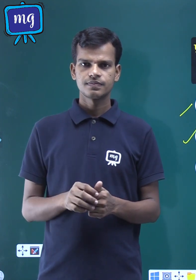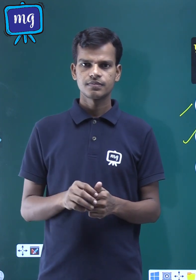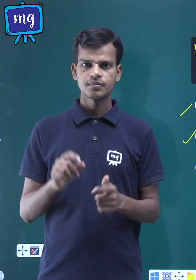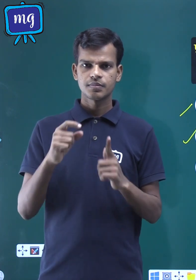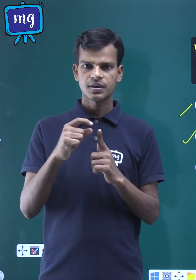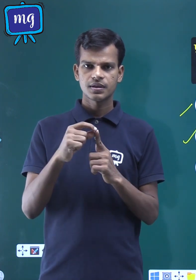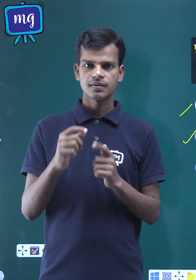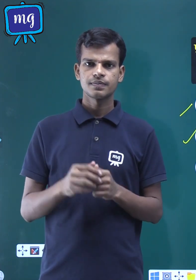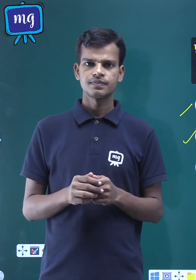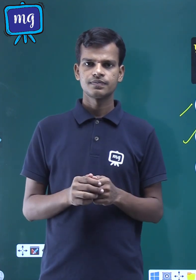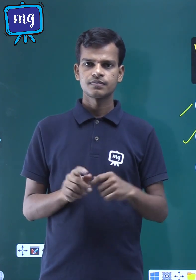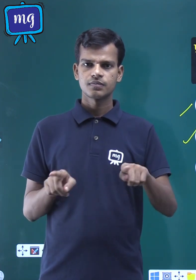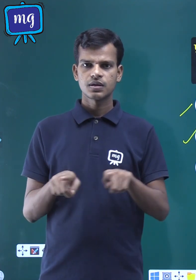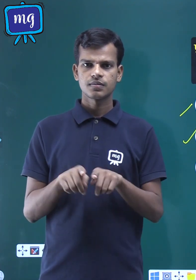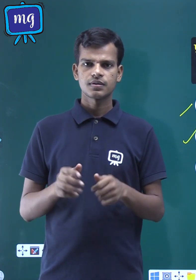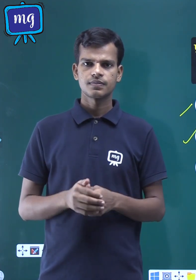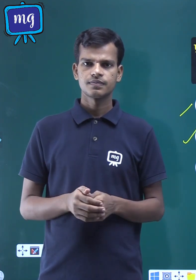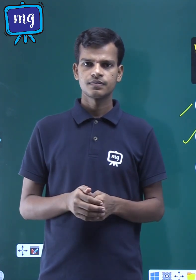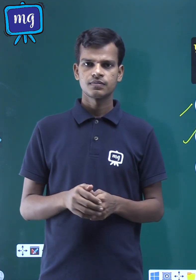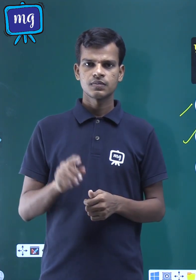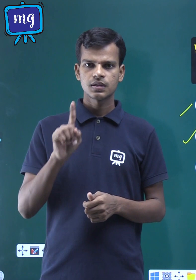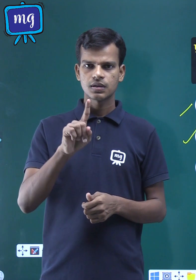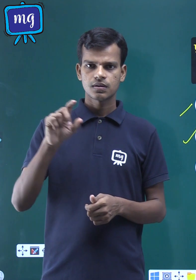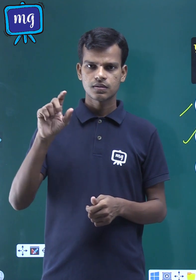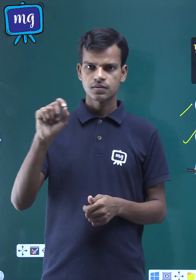10p बराबर 100।